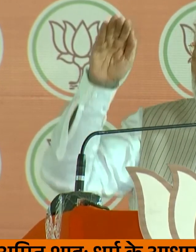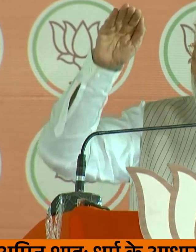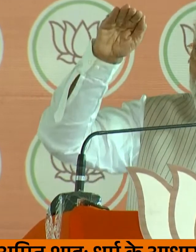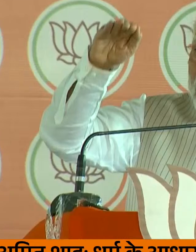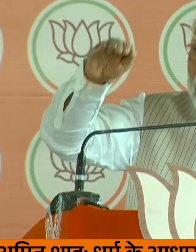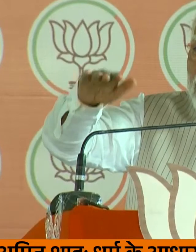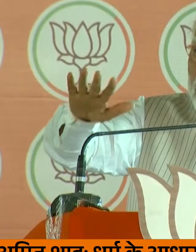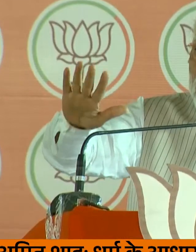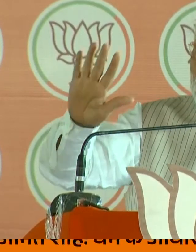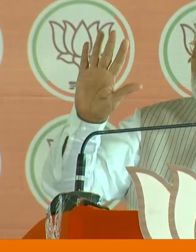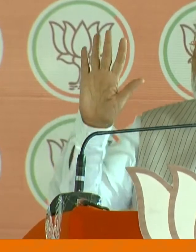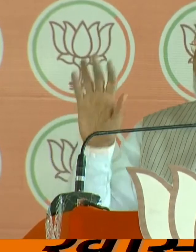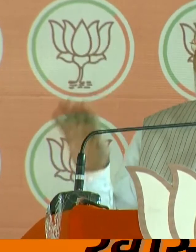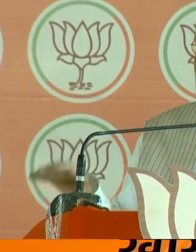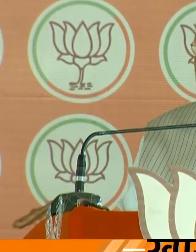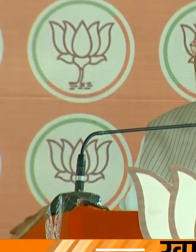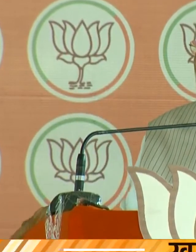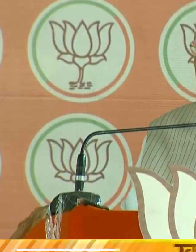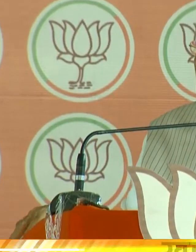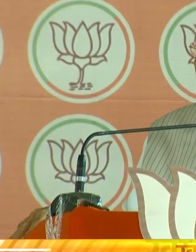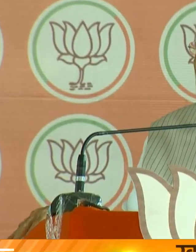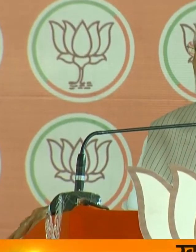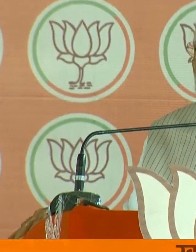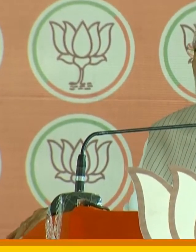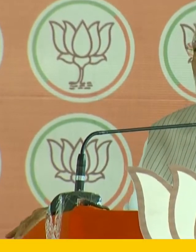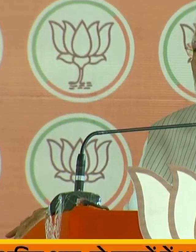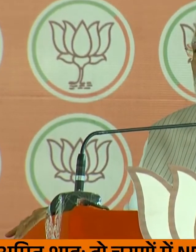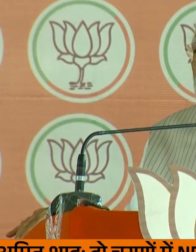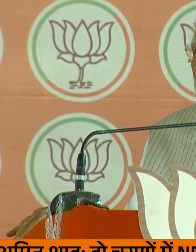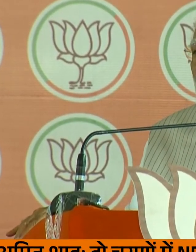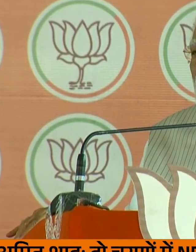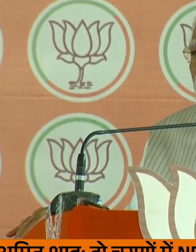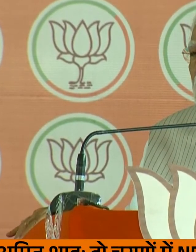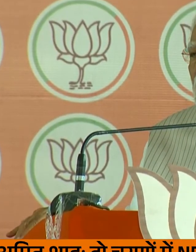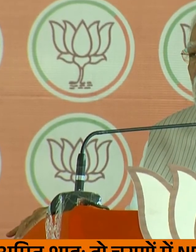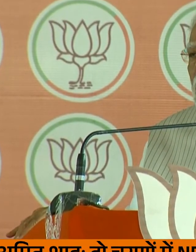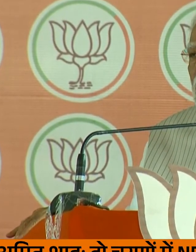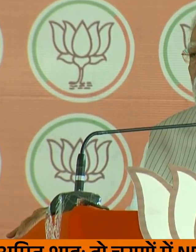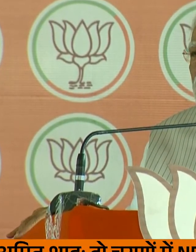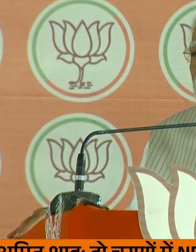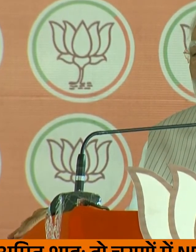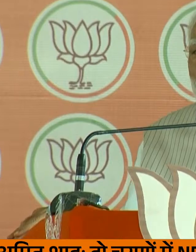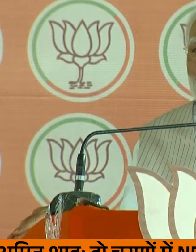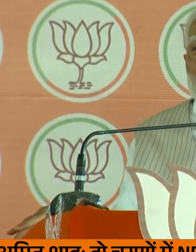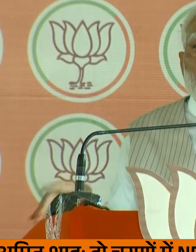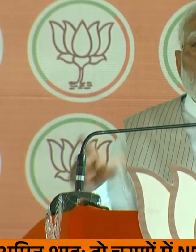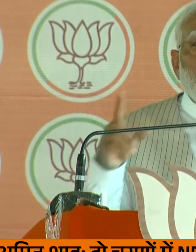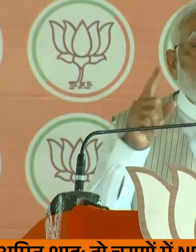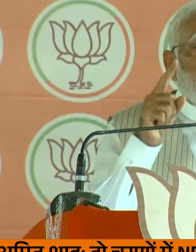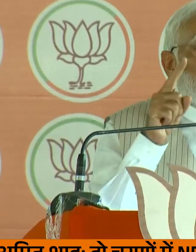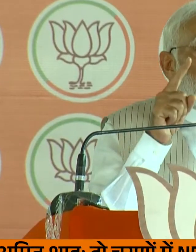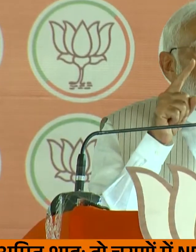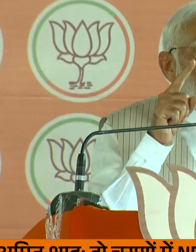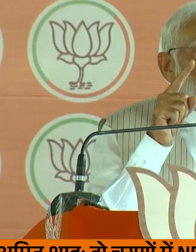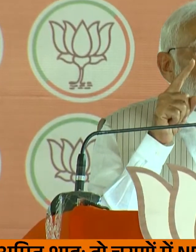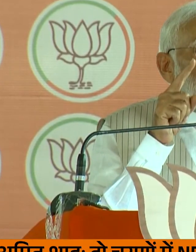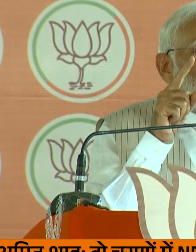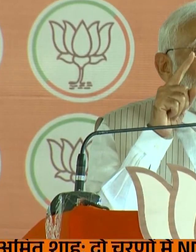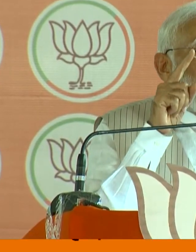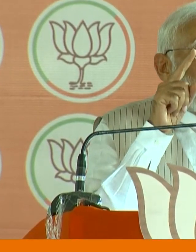दबाकर बैठ गई। और जब बीआरएस सत्ता में थी तब उन्होंने